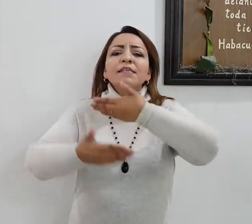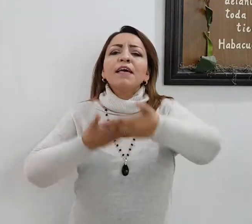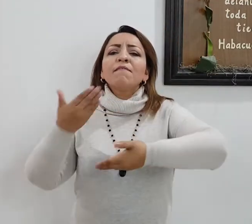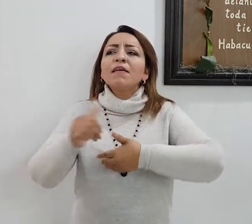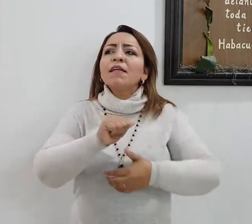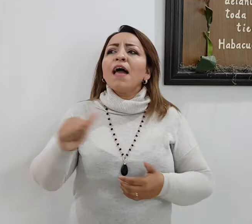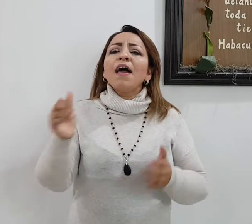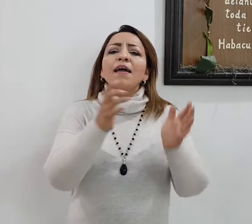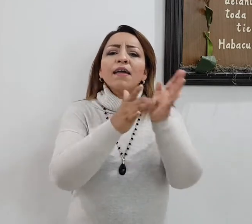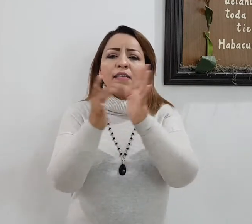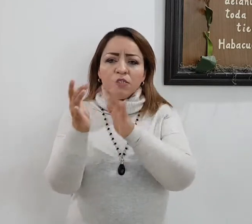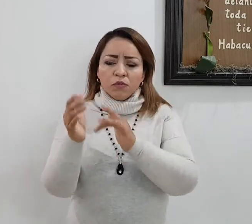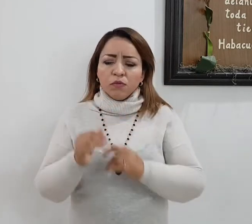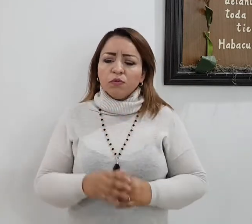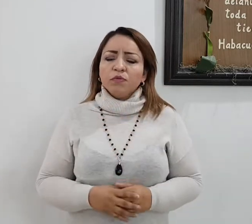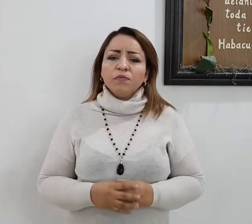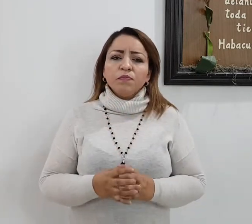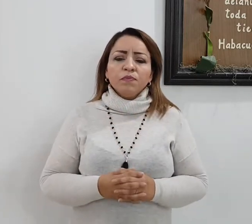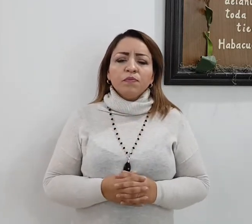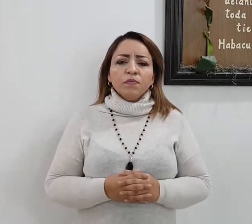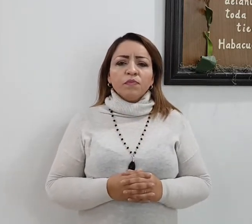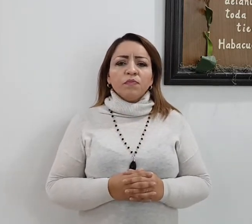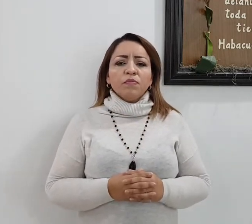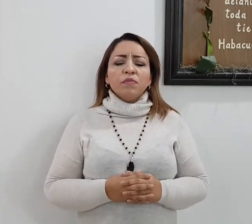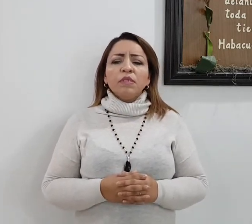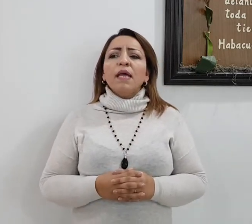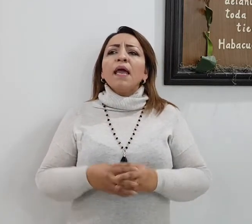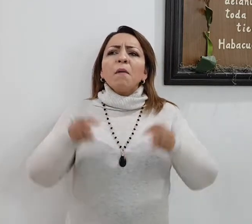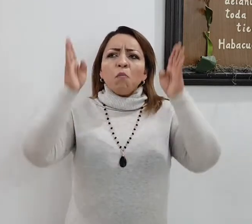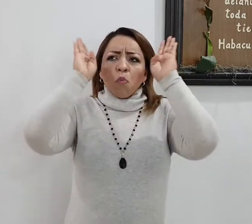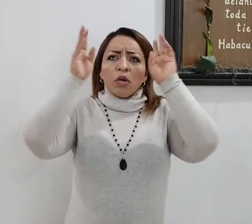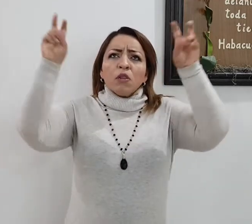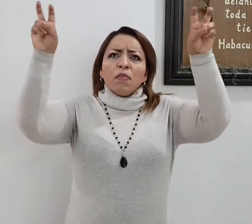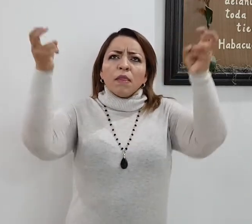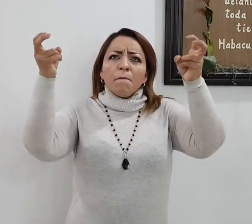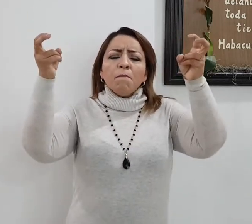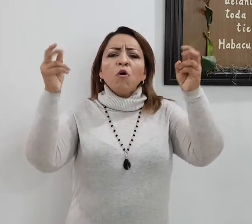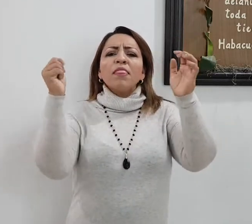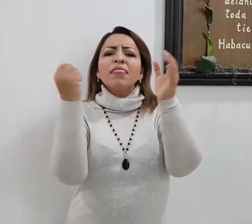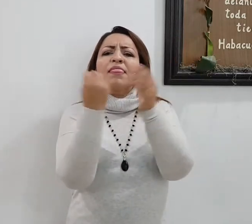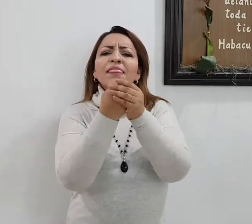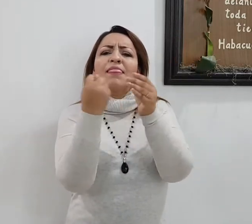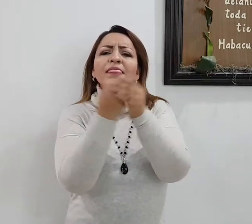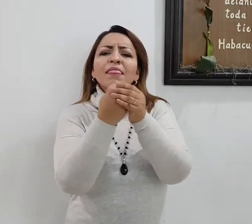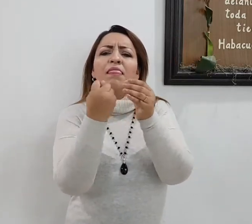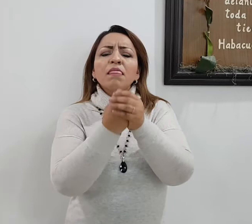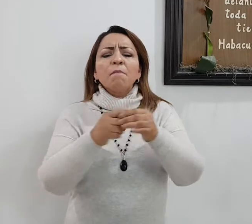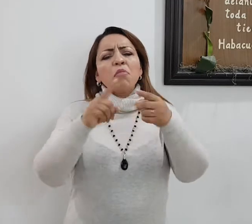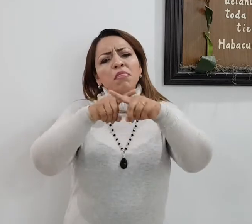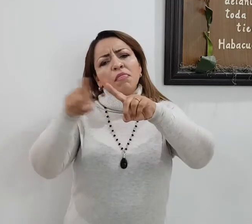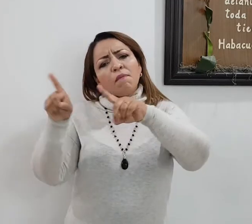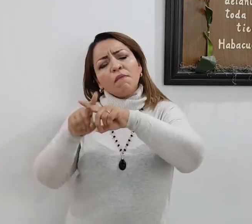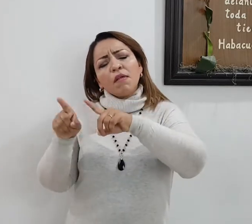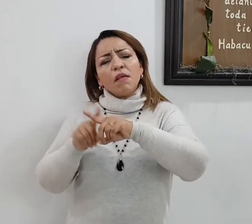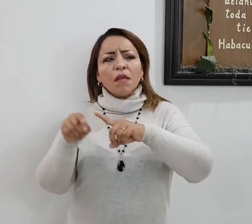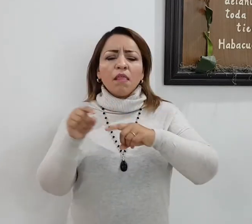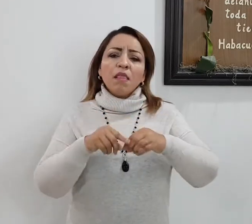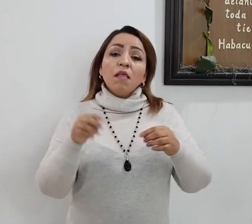se acordaron bien, ¿verdad? Diezmos, ofrendas, primicias, talentos y promesas. El plan financiero de Dios, ¿verdad? Y